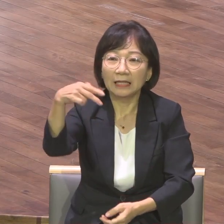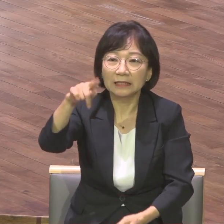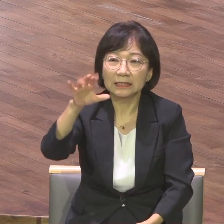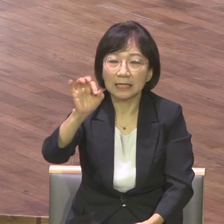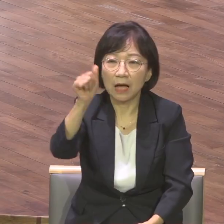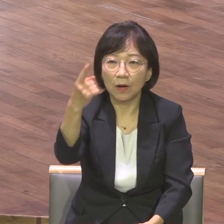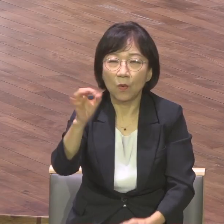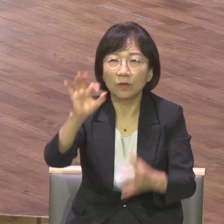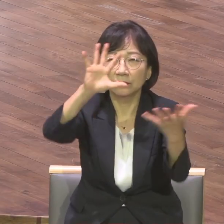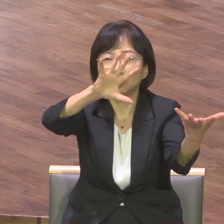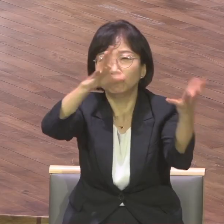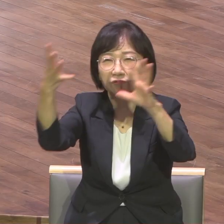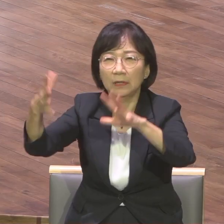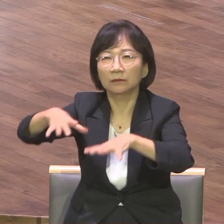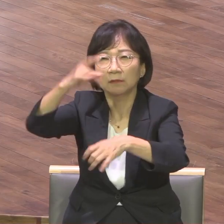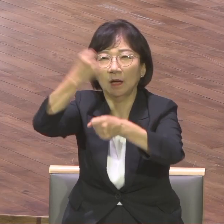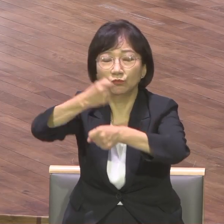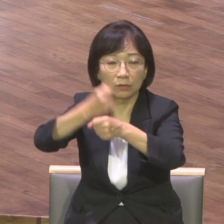안상홍님 지으신 모든 세계예요.